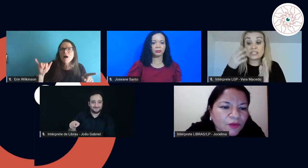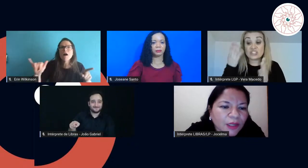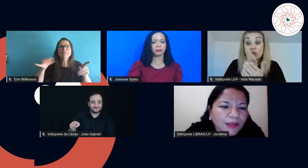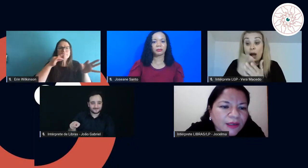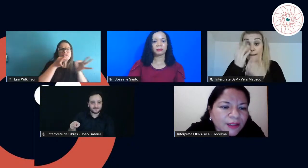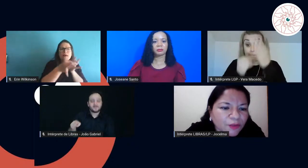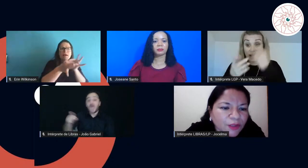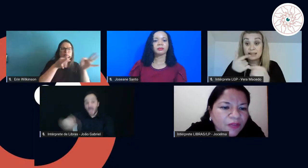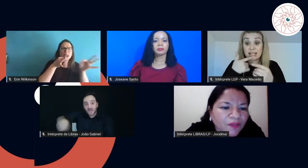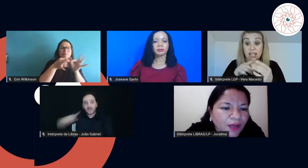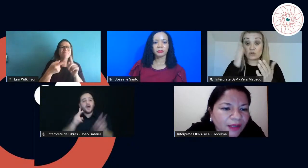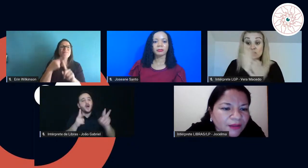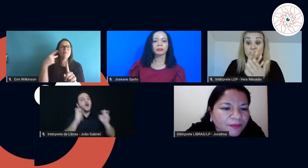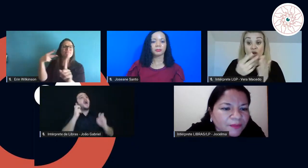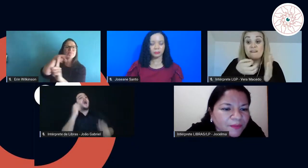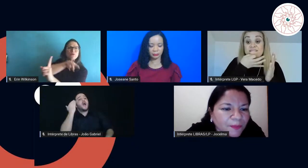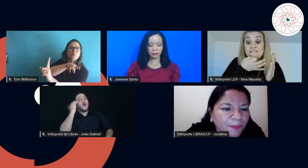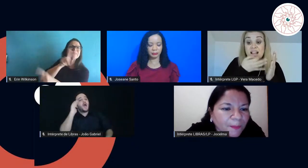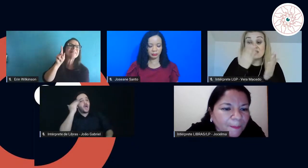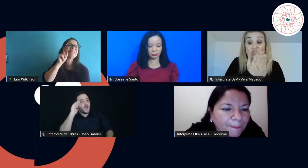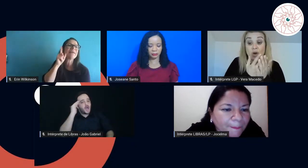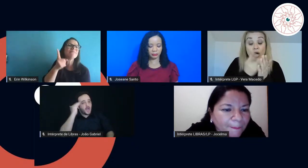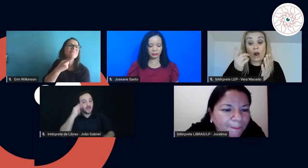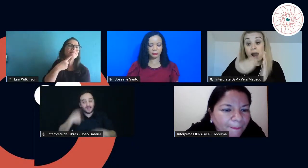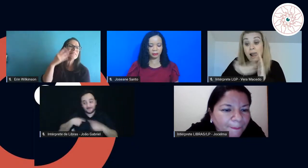áudio da língua, da fala.